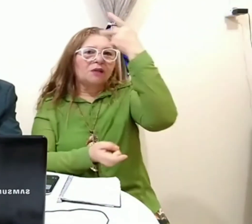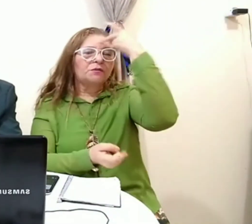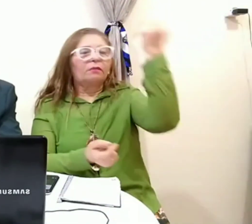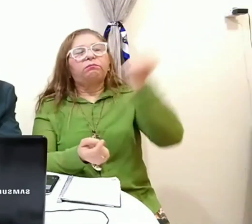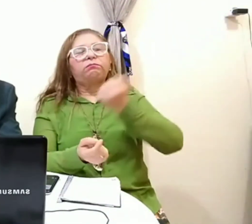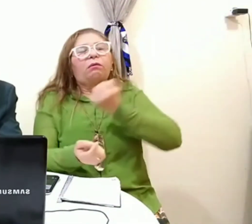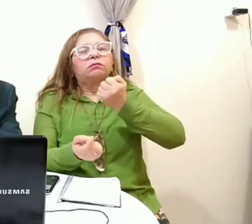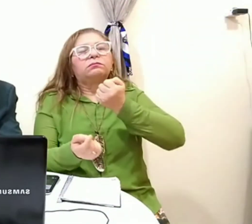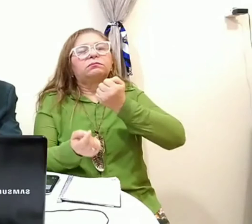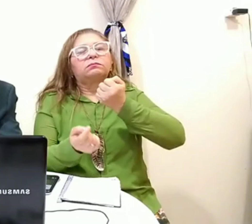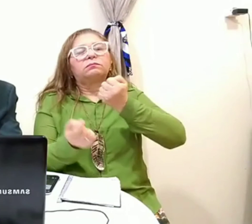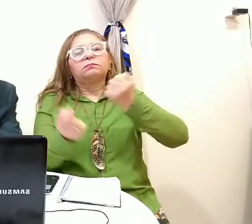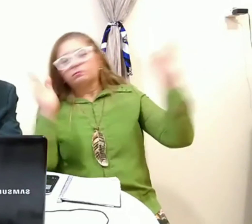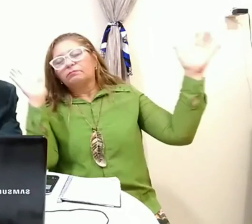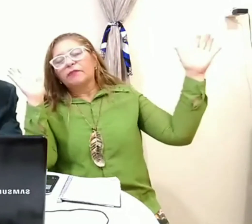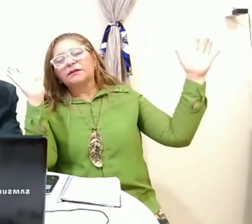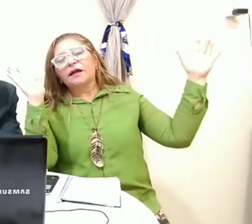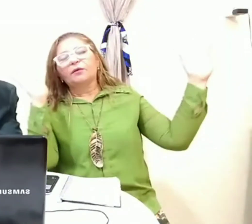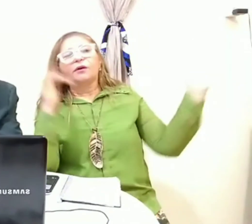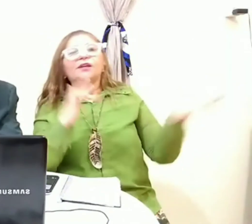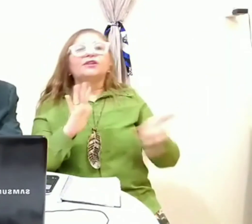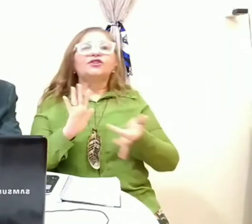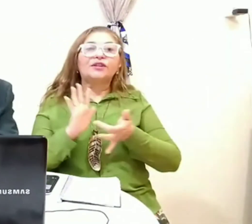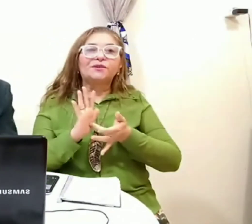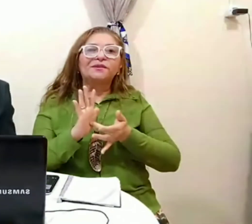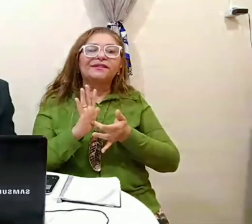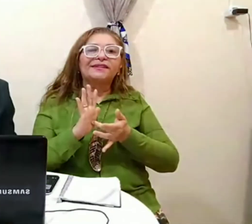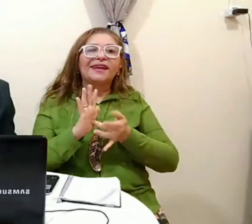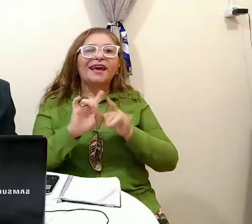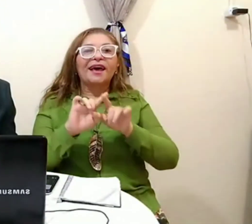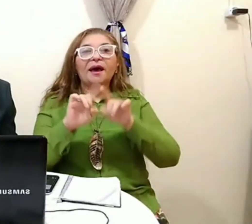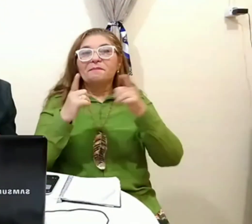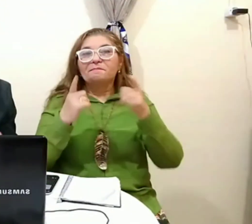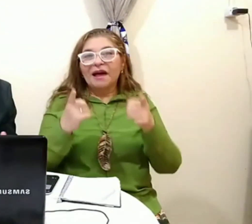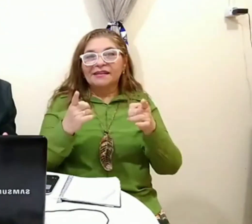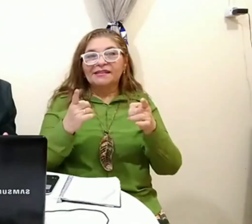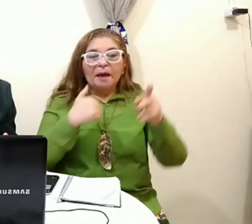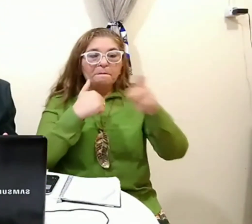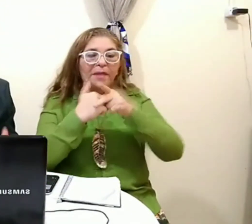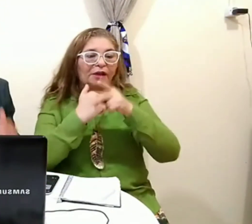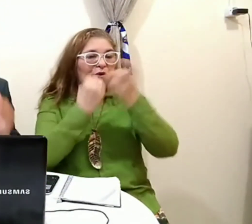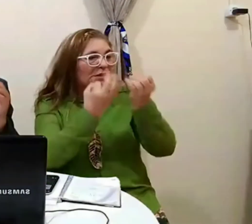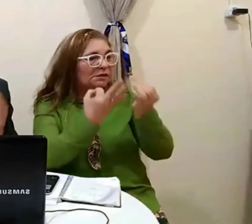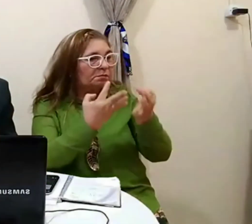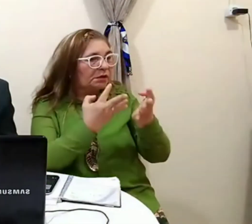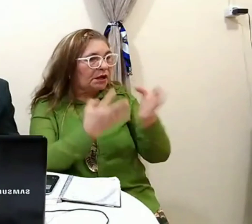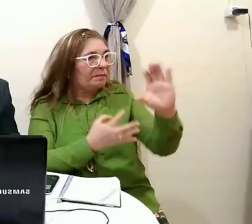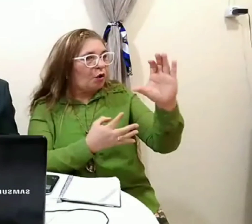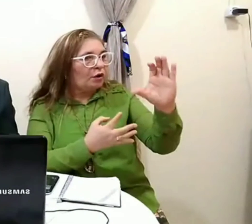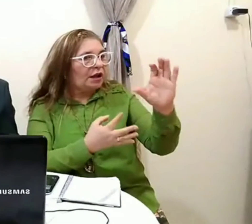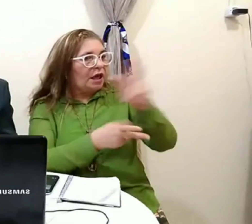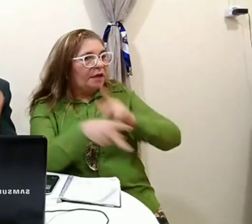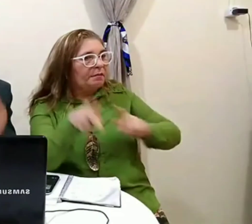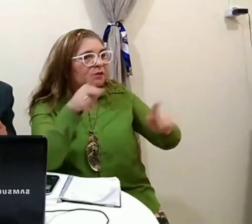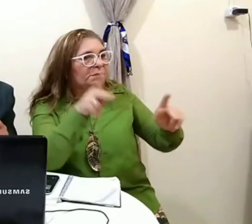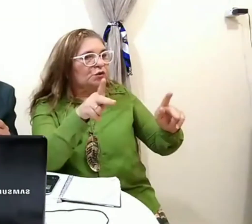Jesus, tiraram a vida do Messias. No entanto, além de tirarem a vida, a penduraram no